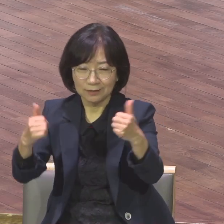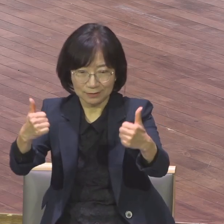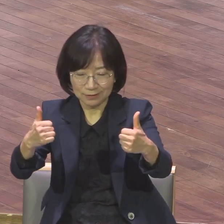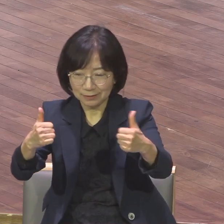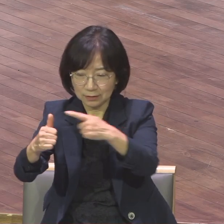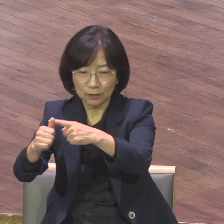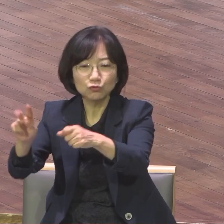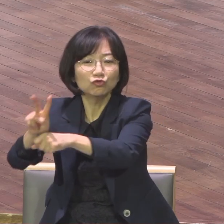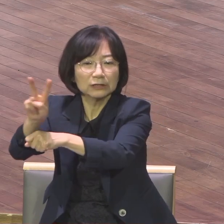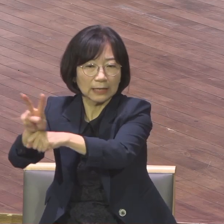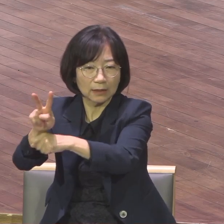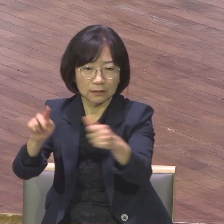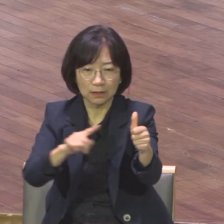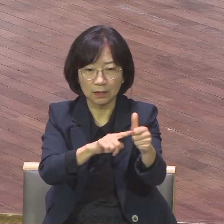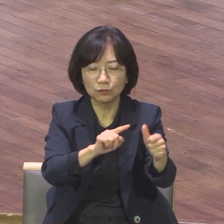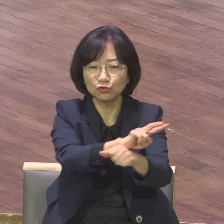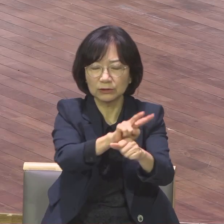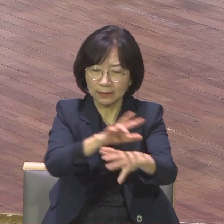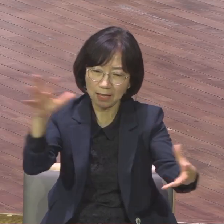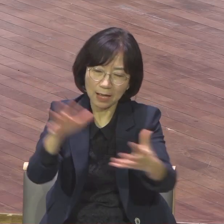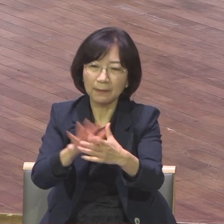술을 생각해.